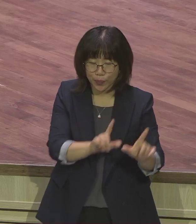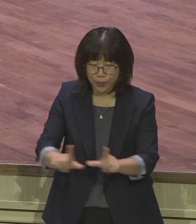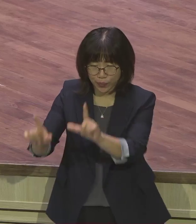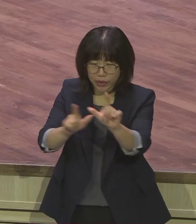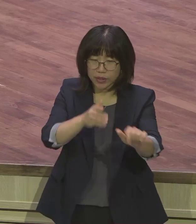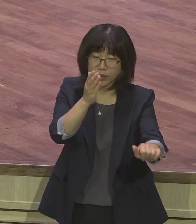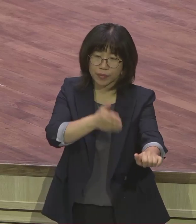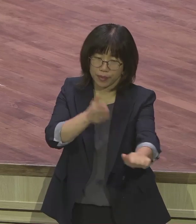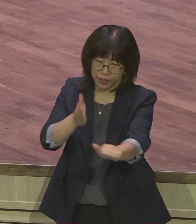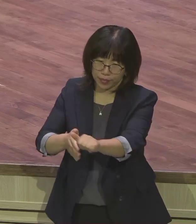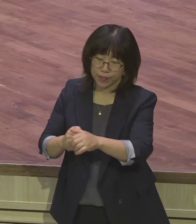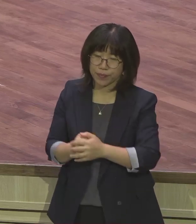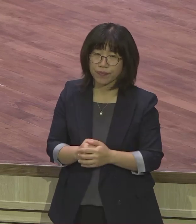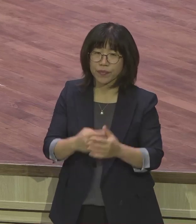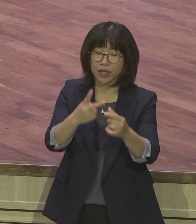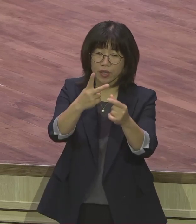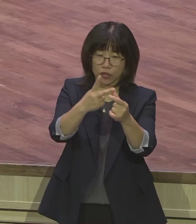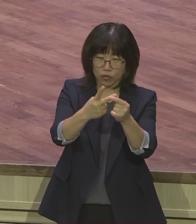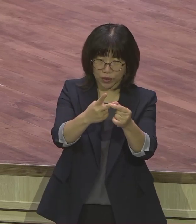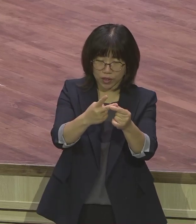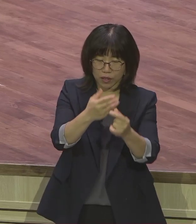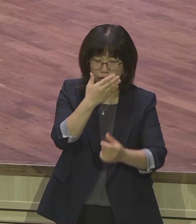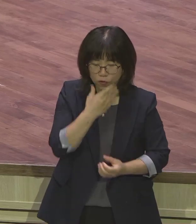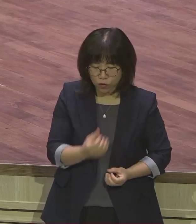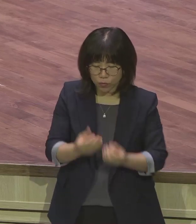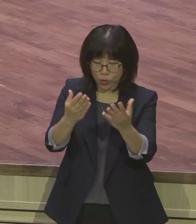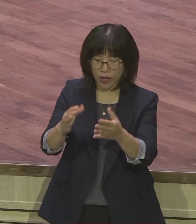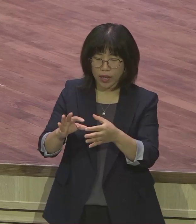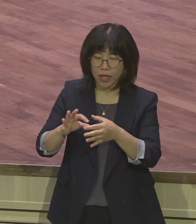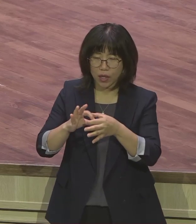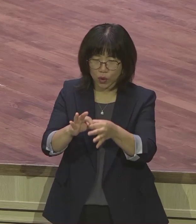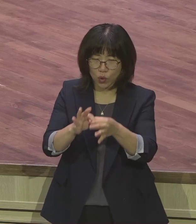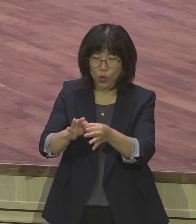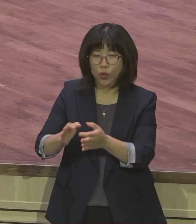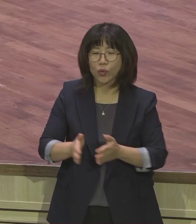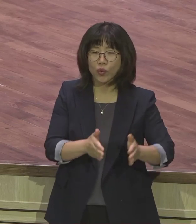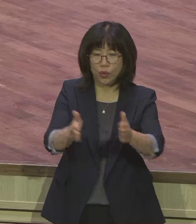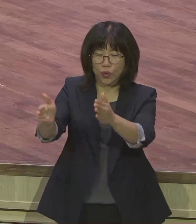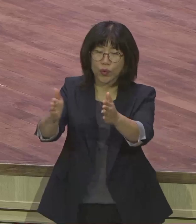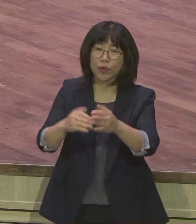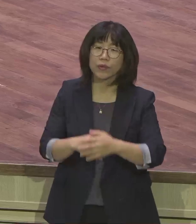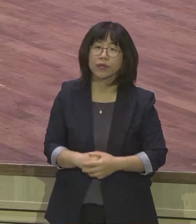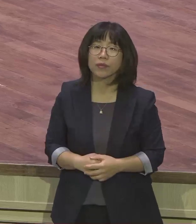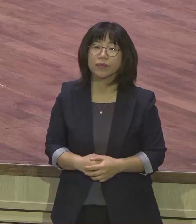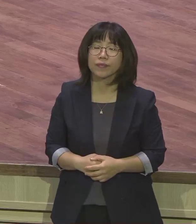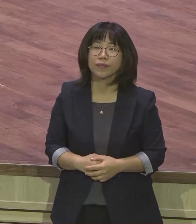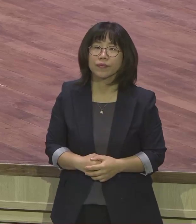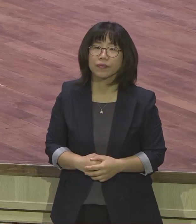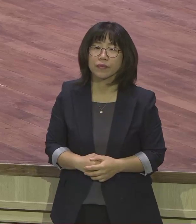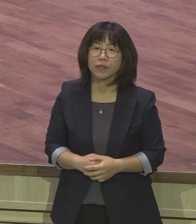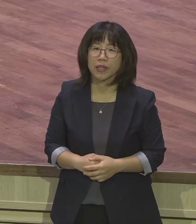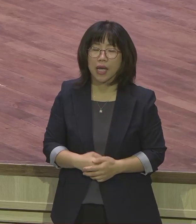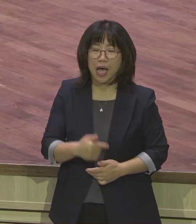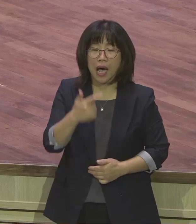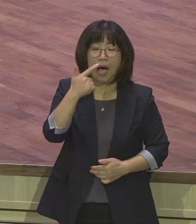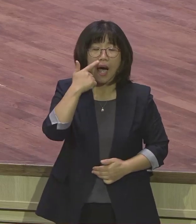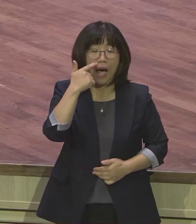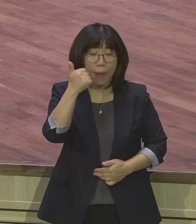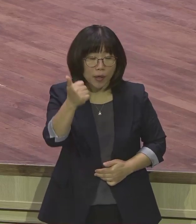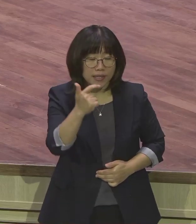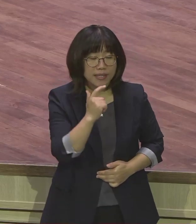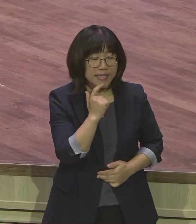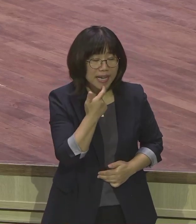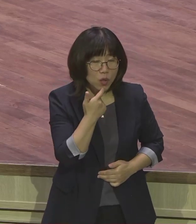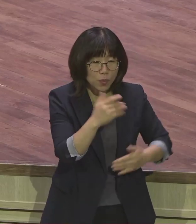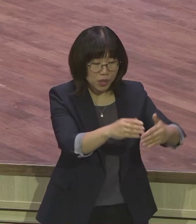축복합니다 두 번째로 축복의 통로입니다 7절부터 요셉이 자기 아버지 야곱을 인도하여